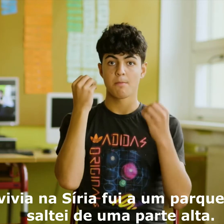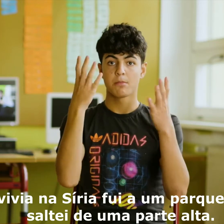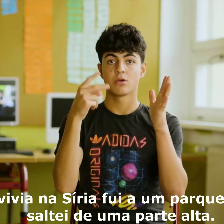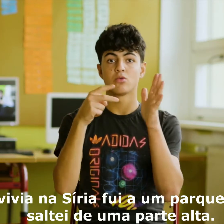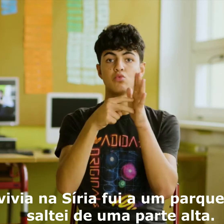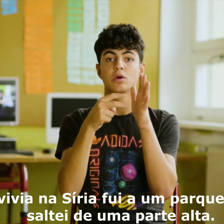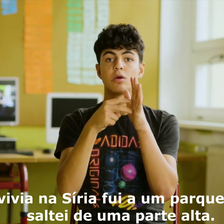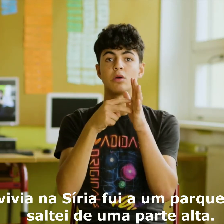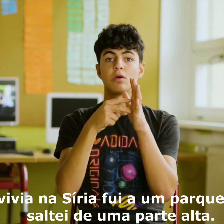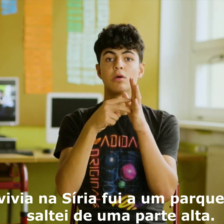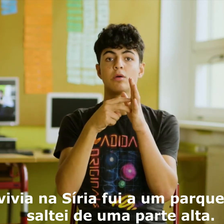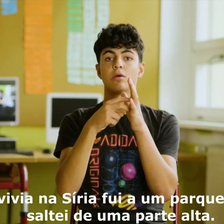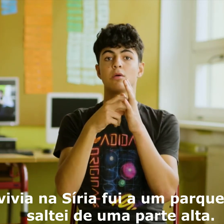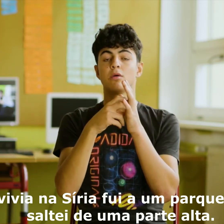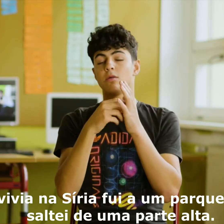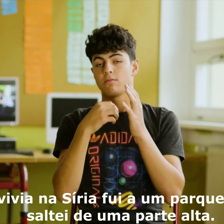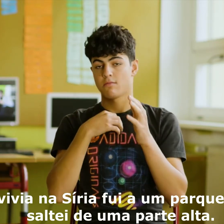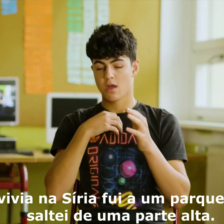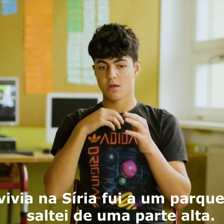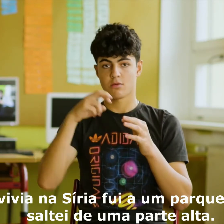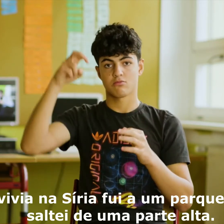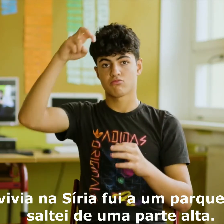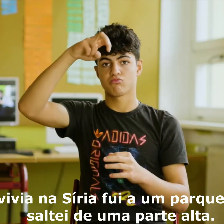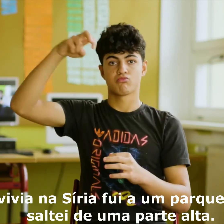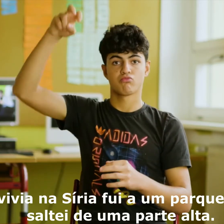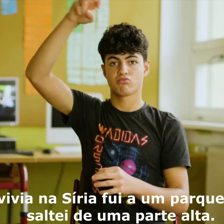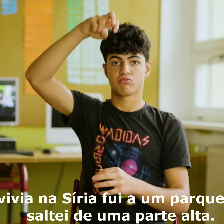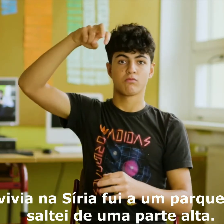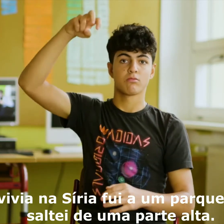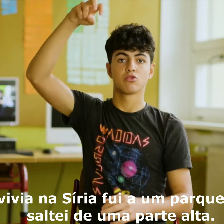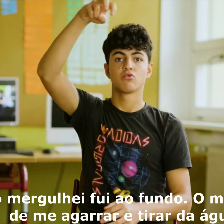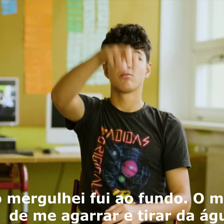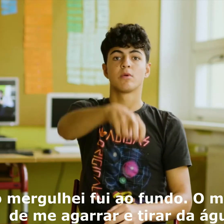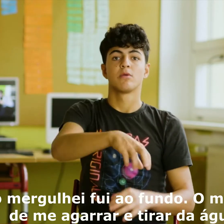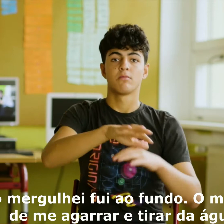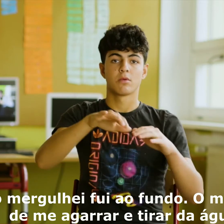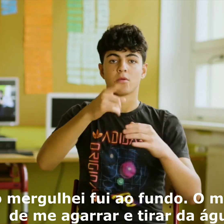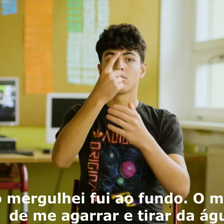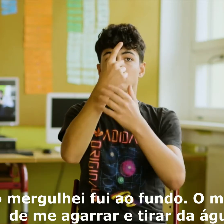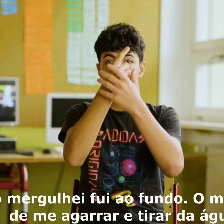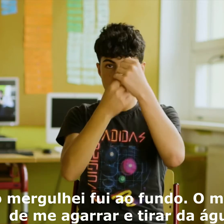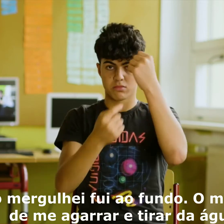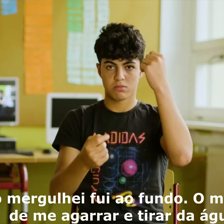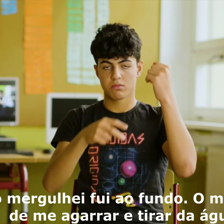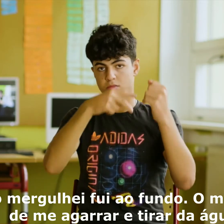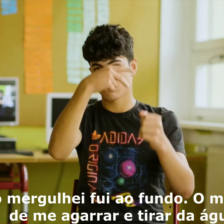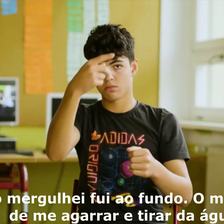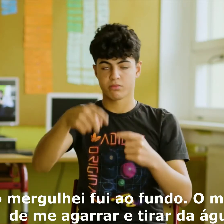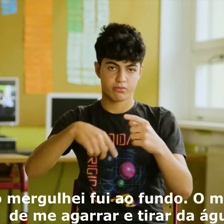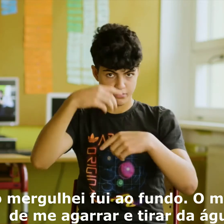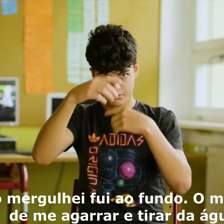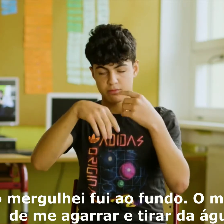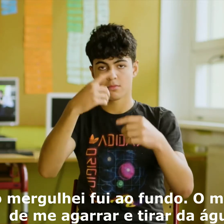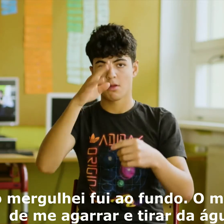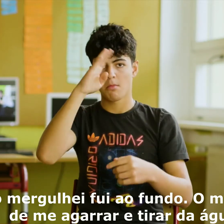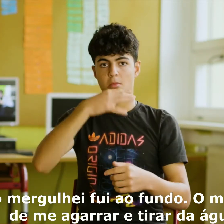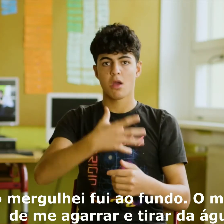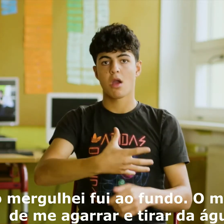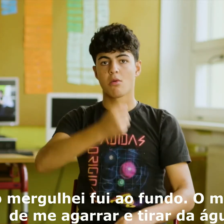Uma vez quando eu estava na Síria, eu saltei lá de um penhasco e fui ao fundo na água. E meu pai teve que me